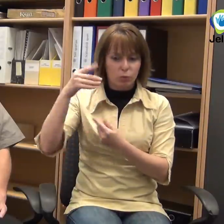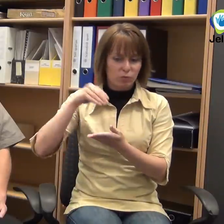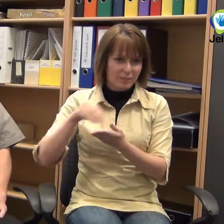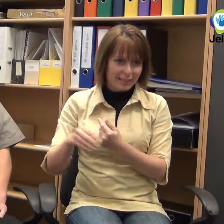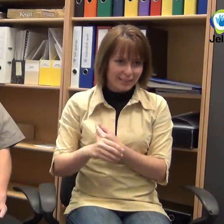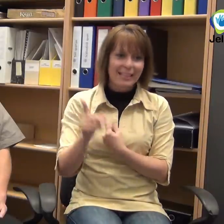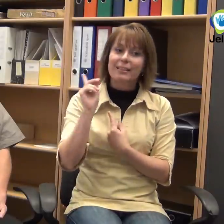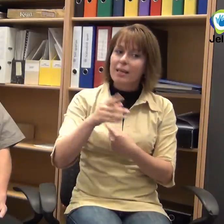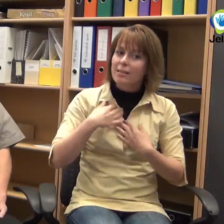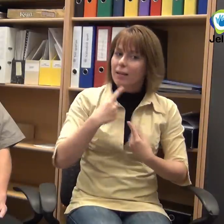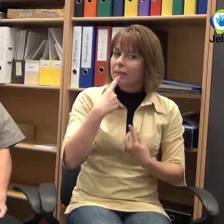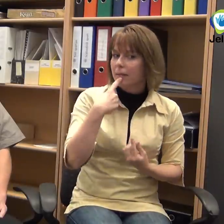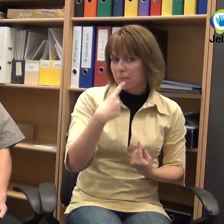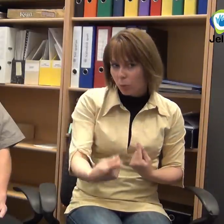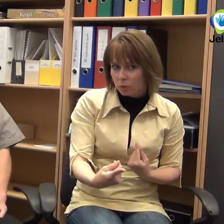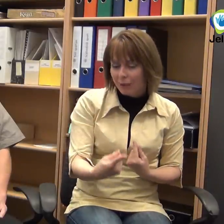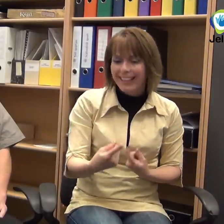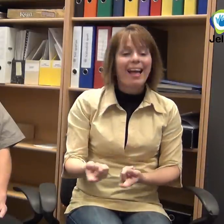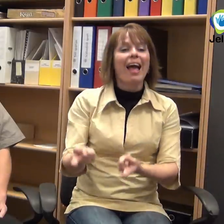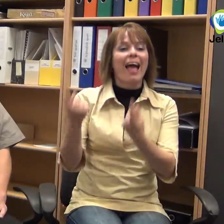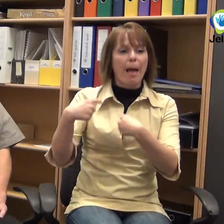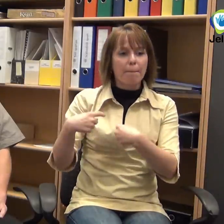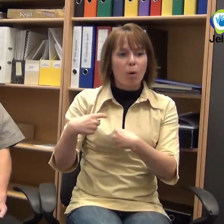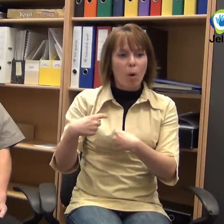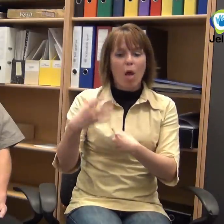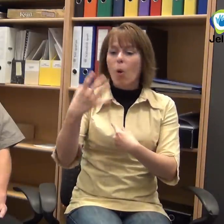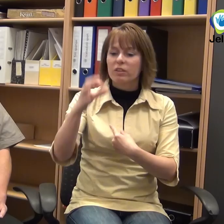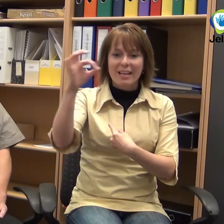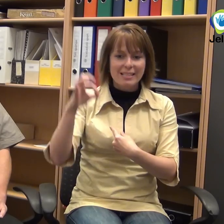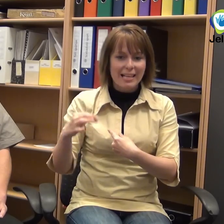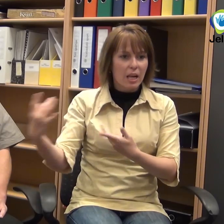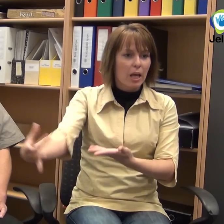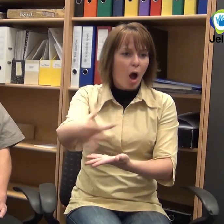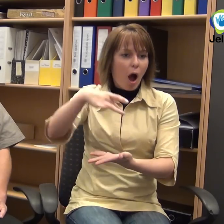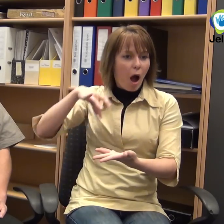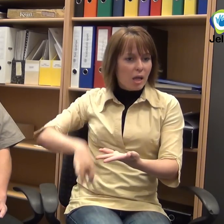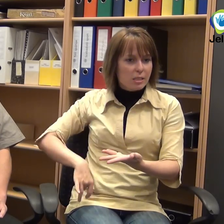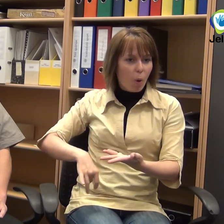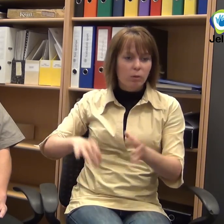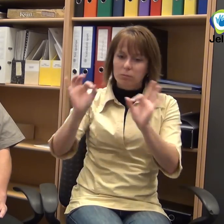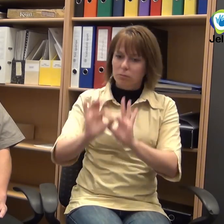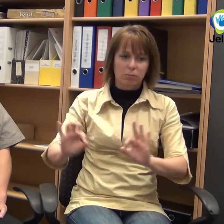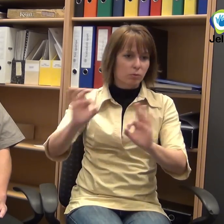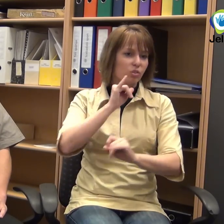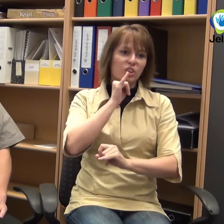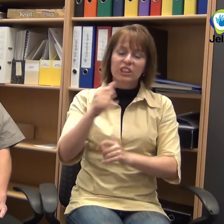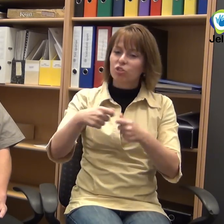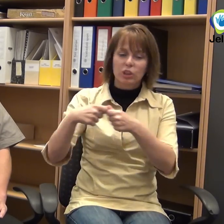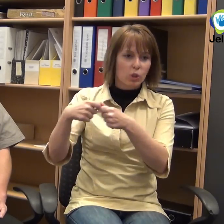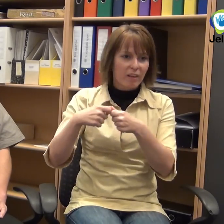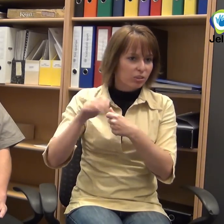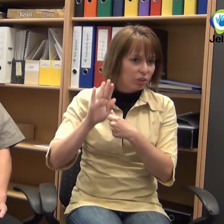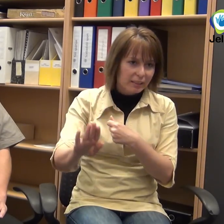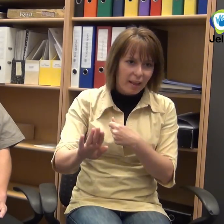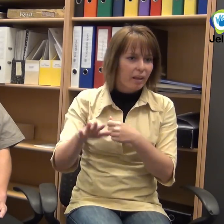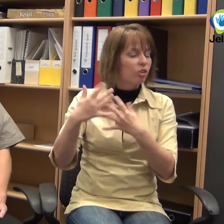Szeretném itt leszögezni, hogy ebből egy fillér haszna nem származik a szövetségnek sem,